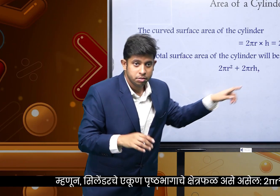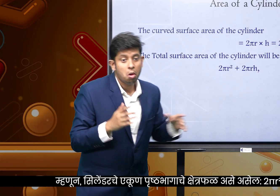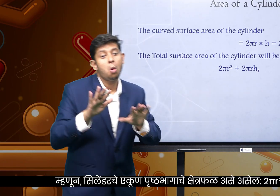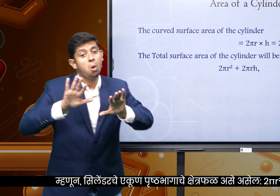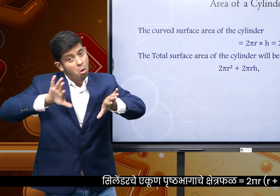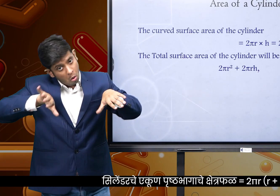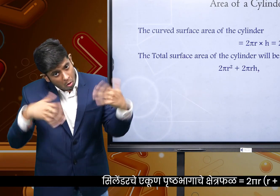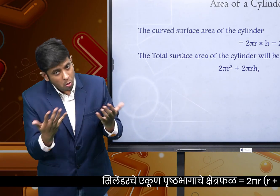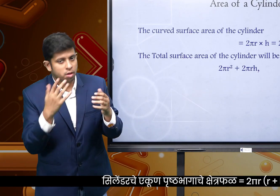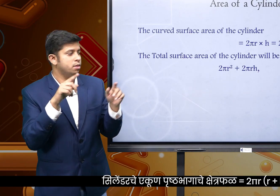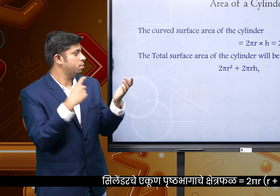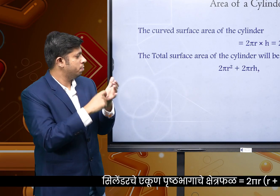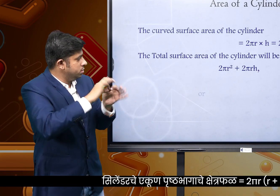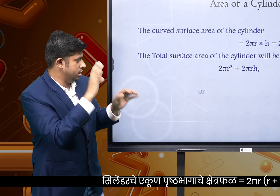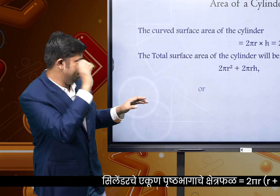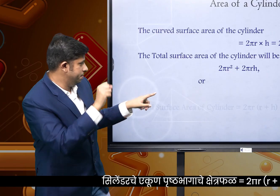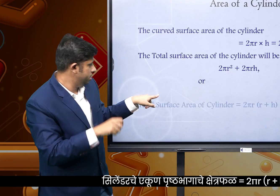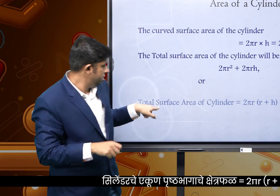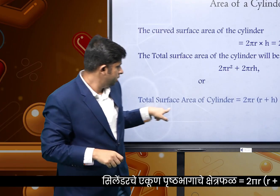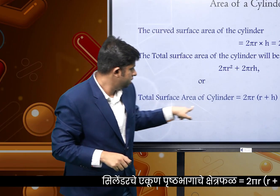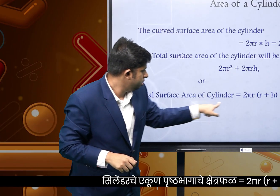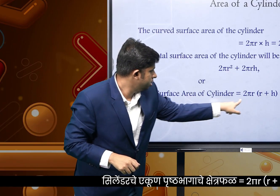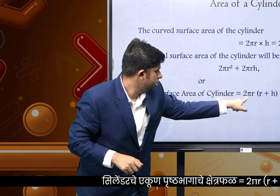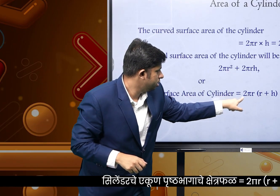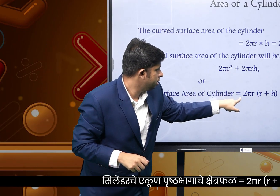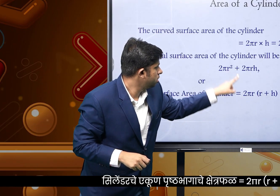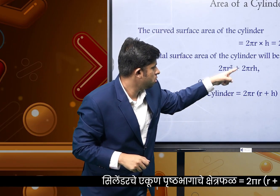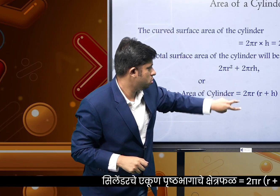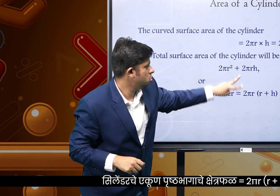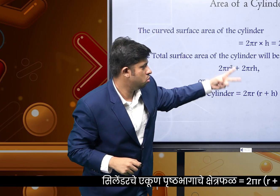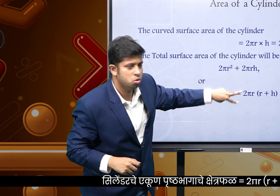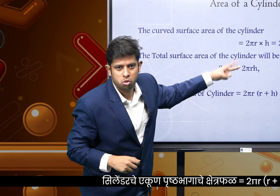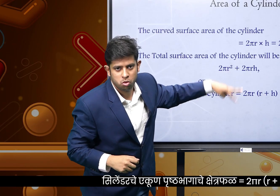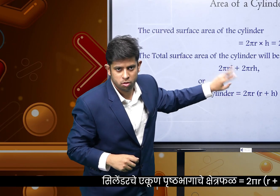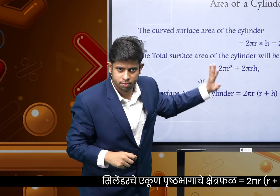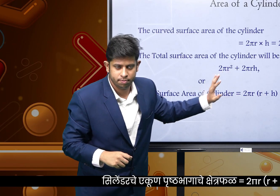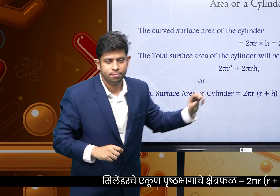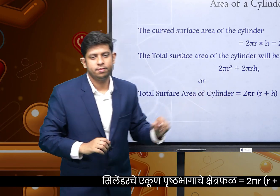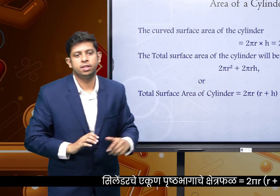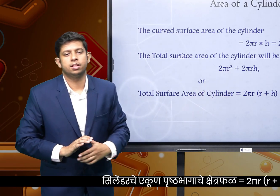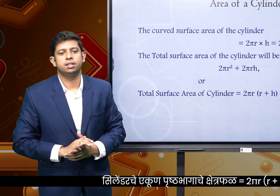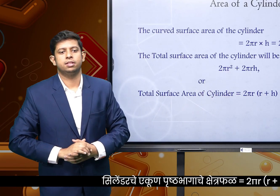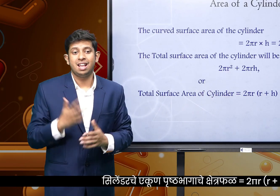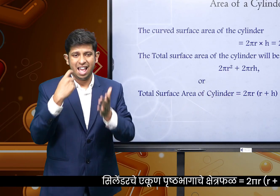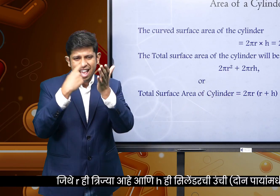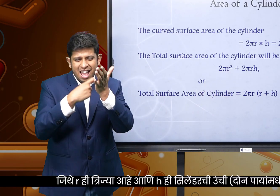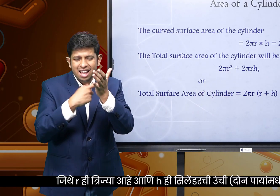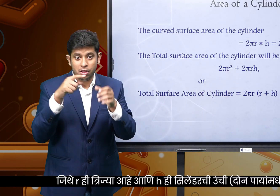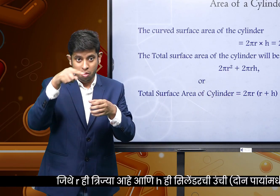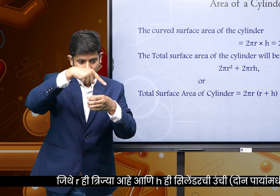किंवा सिलेंडरचे एकूण पृष्ठभागाचे क्षेत्रफळ बरोबर 2πr कंसामध्ये r अधिक h, जिथे r